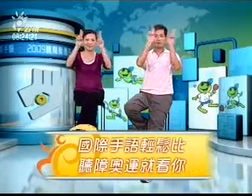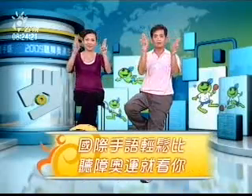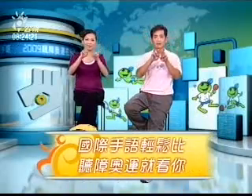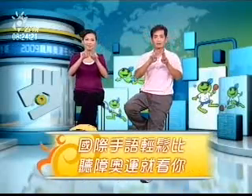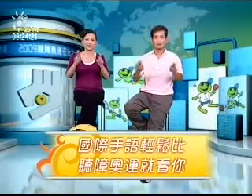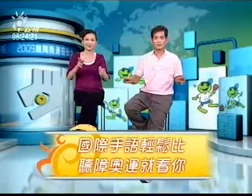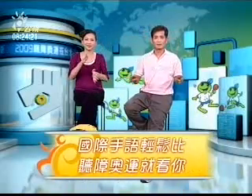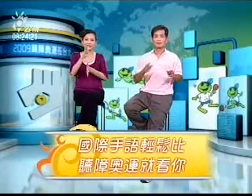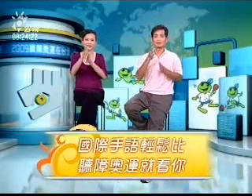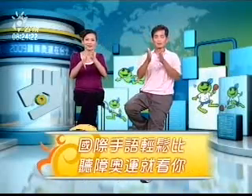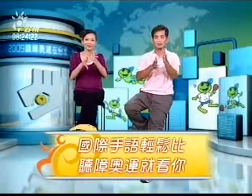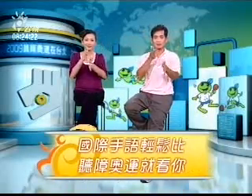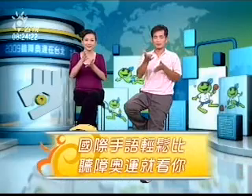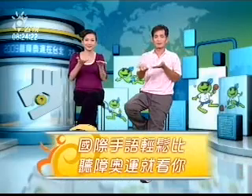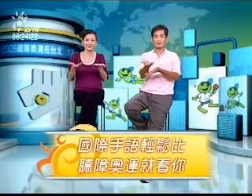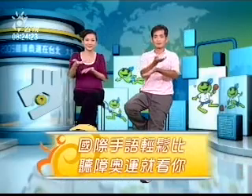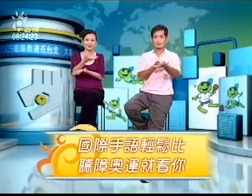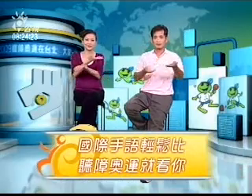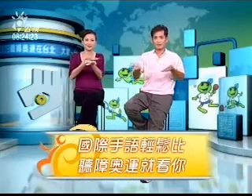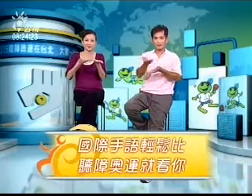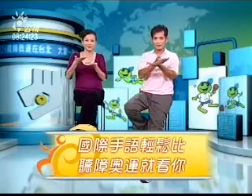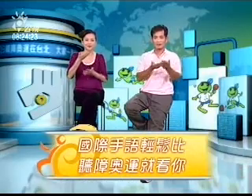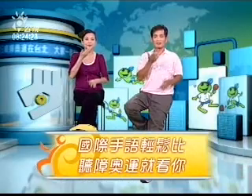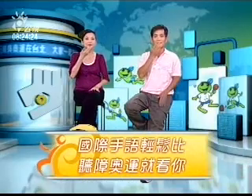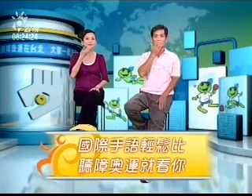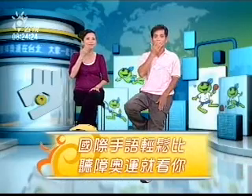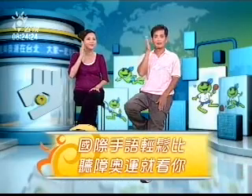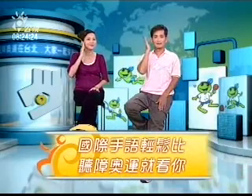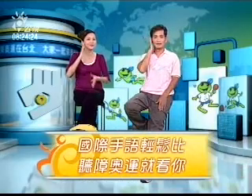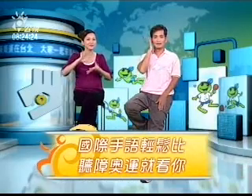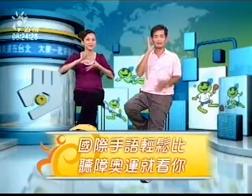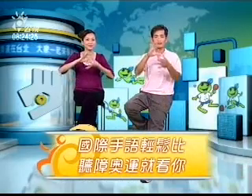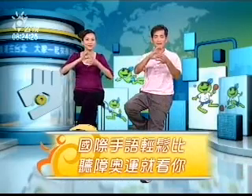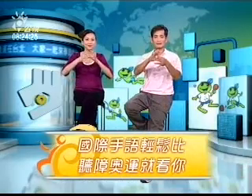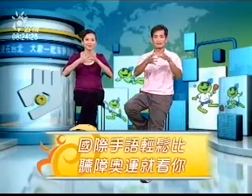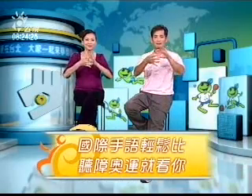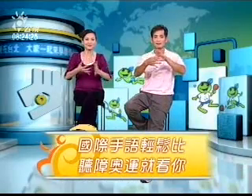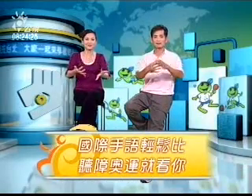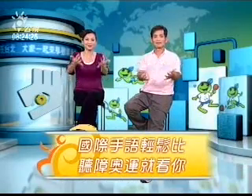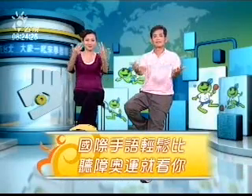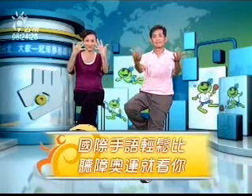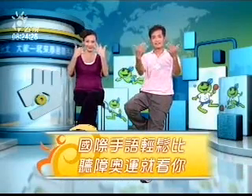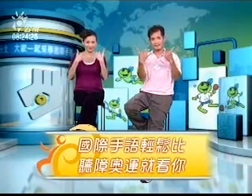国际手语轻松笔，听障奥运就看你。